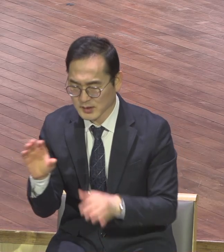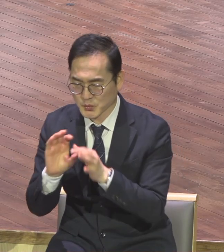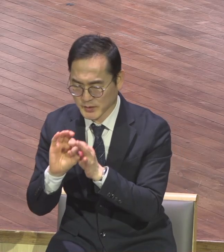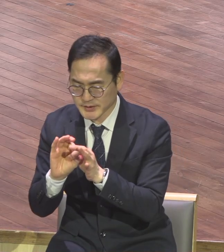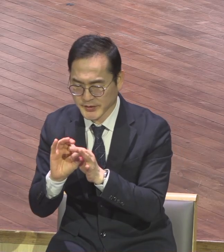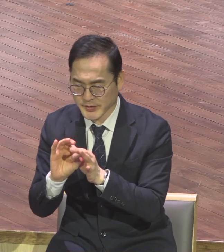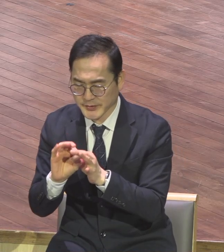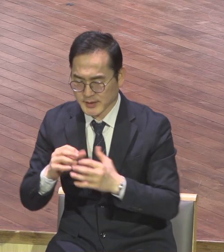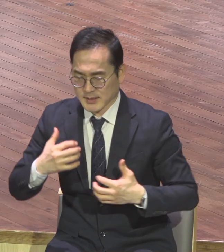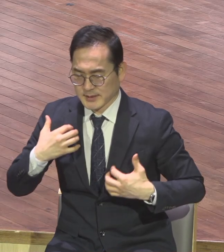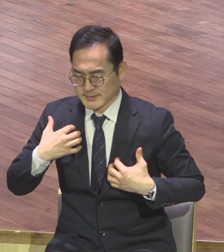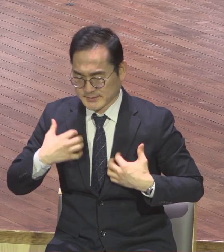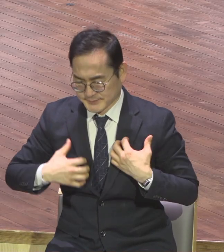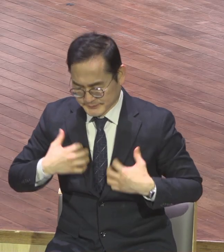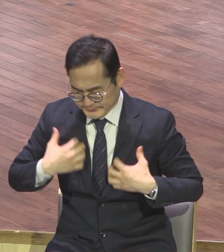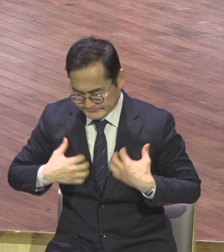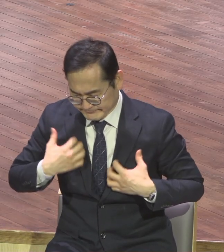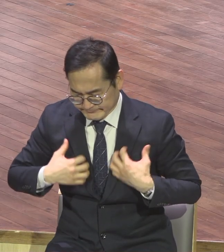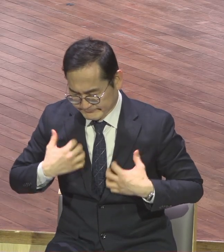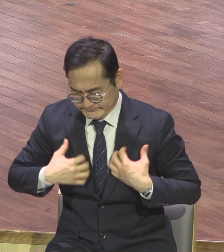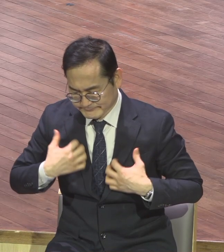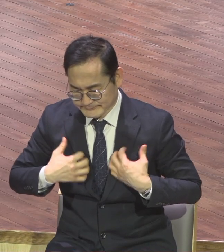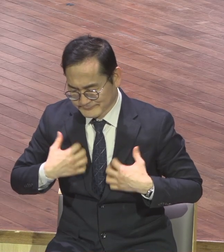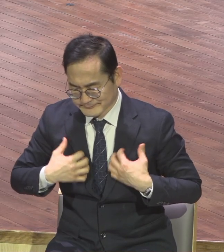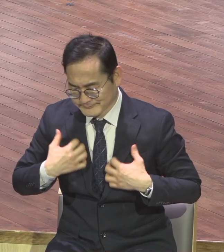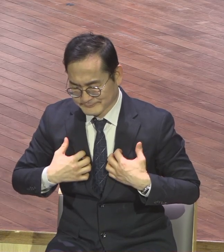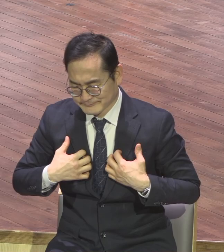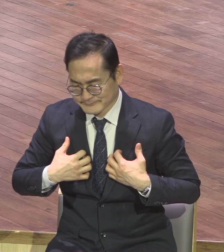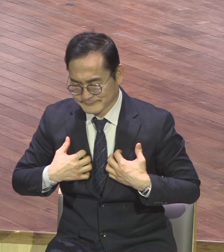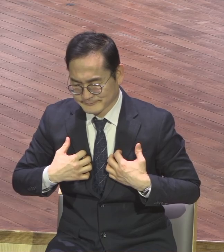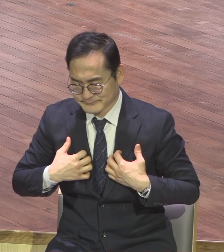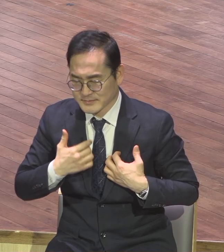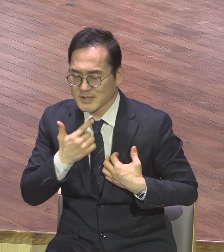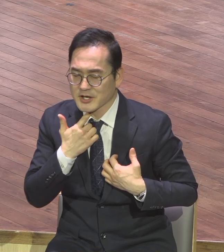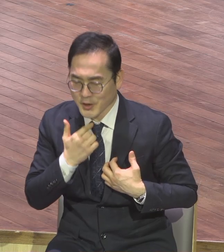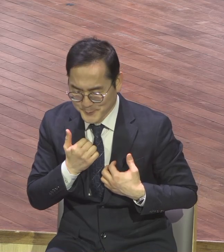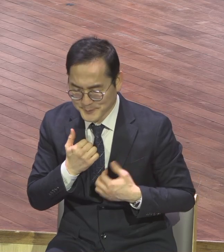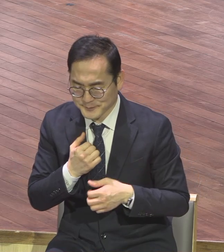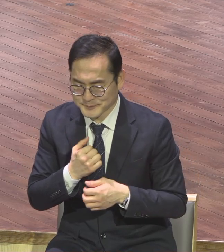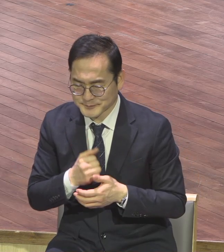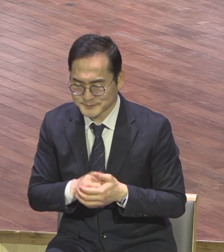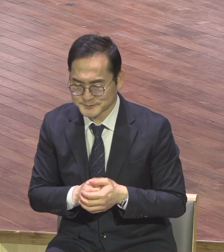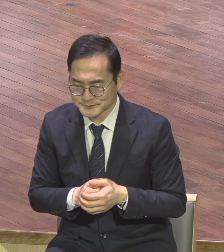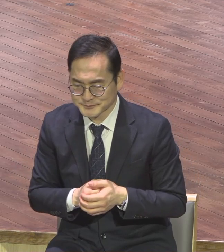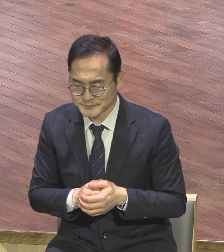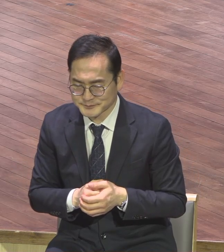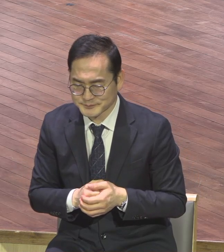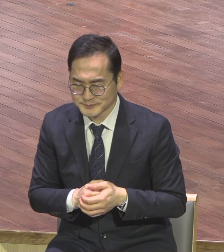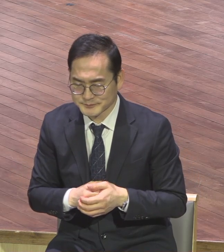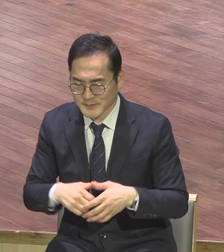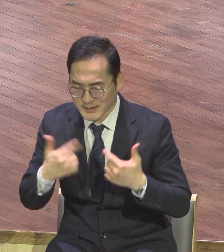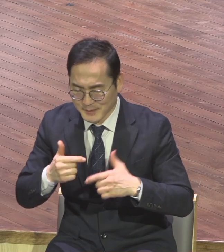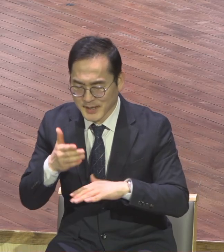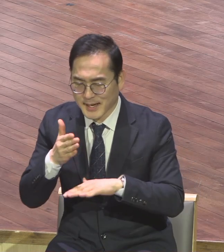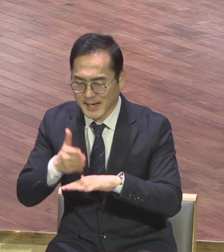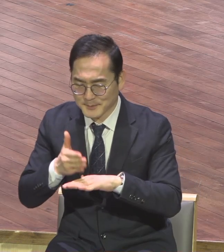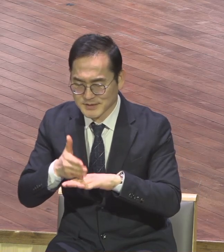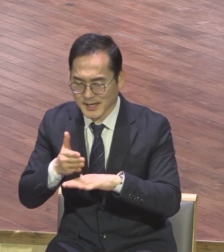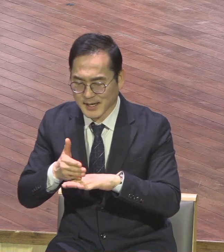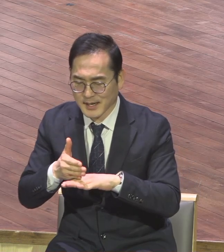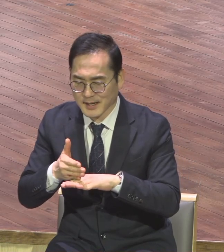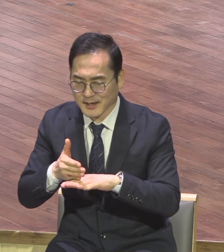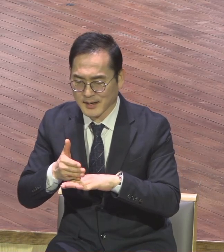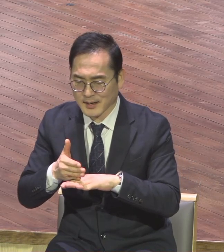이 기쁘고 기쁜 성탄 주일 날마다 감사 속에 우리가 발보다 더 못한